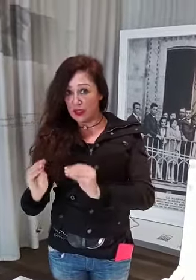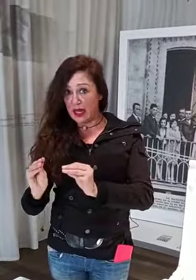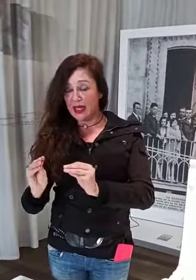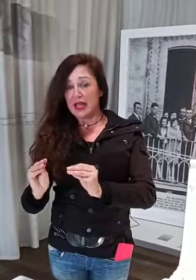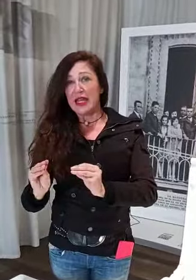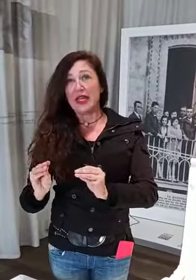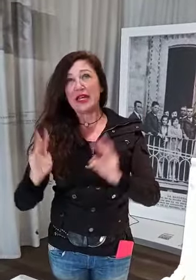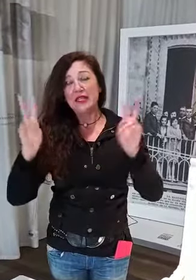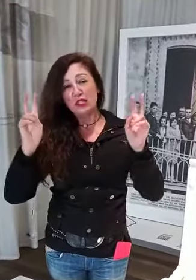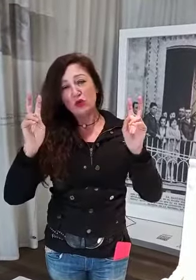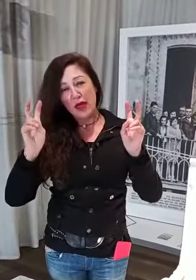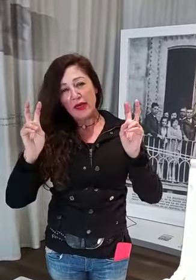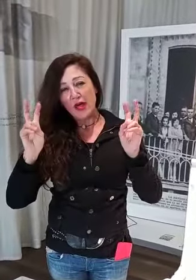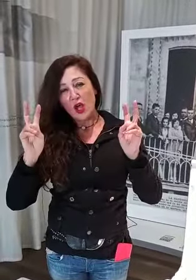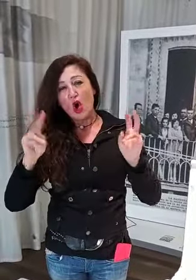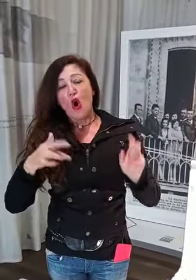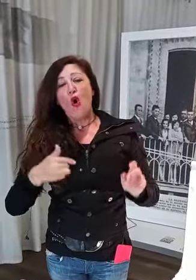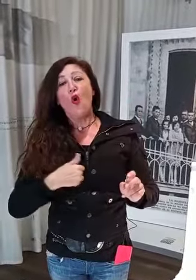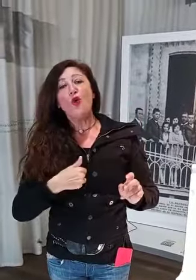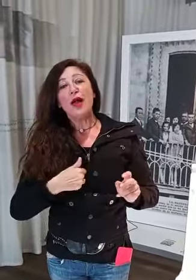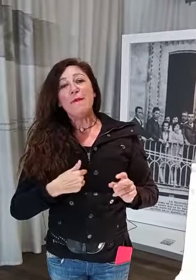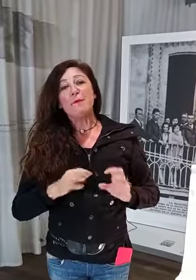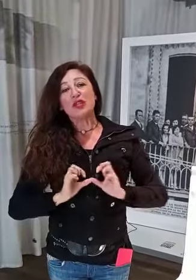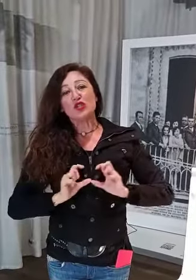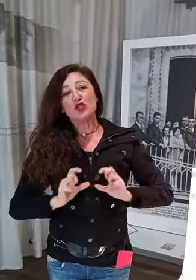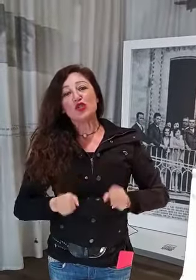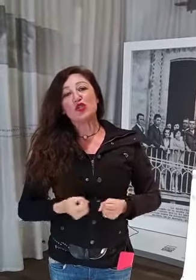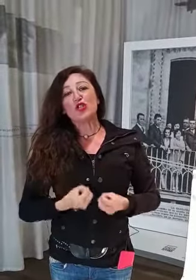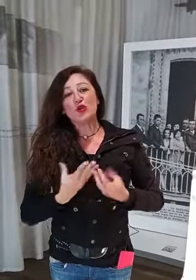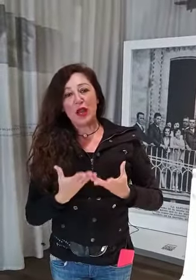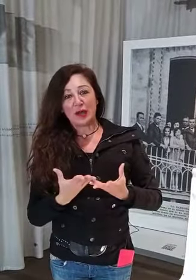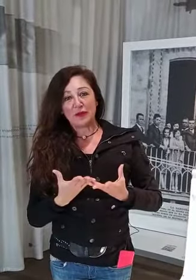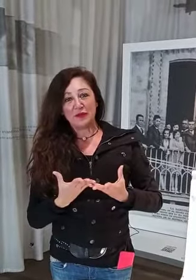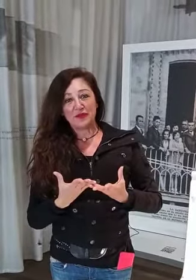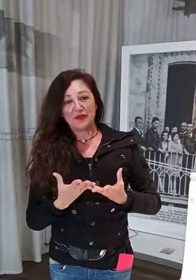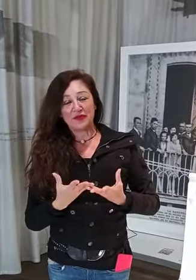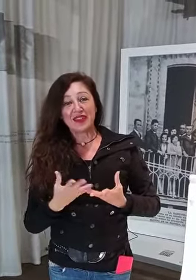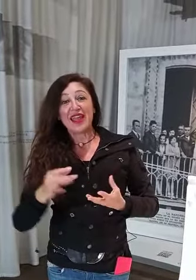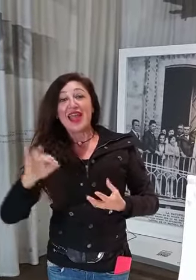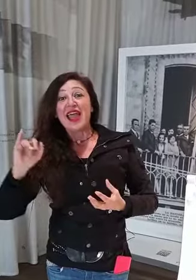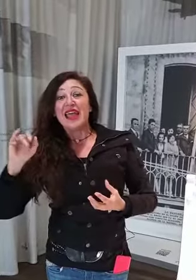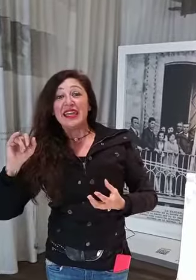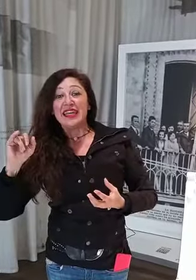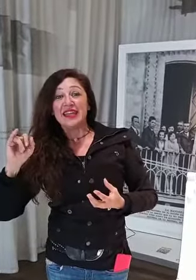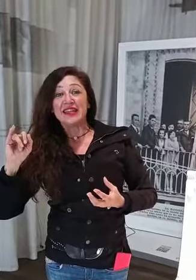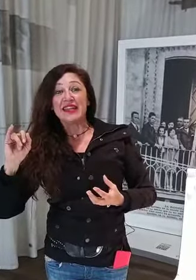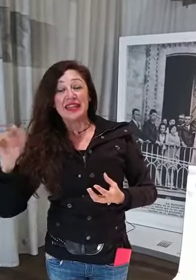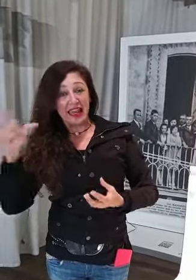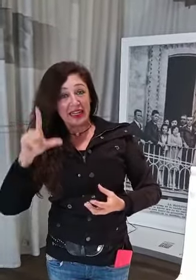vida titulada Una pasión singular. Y la